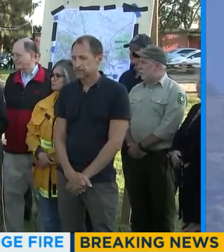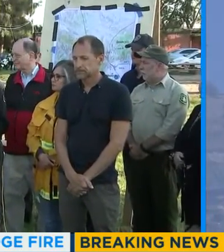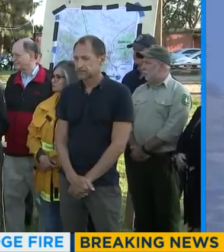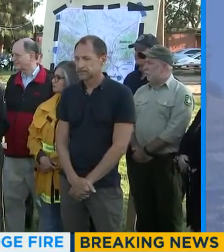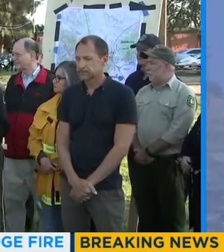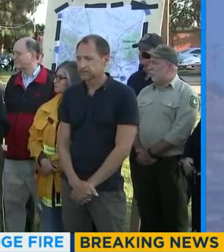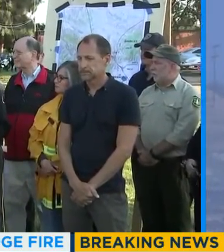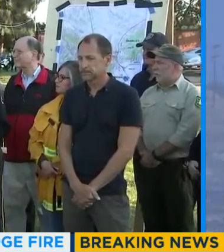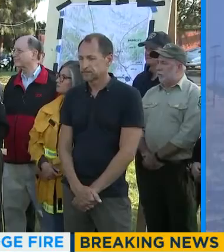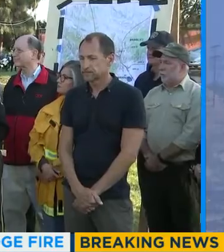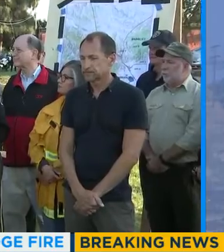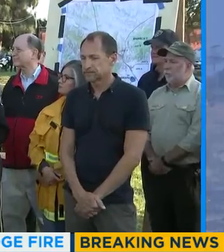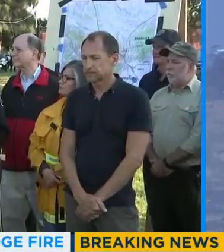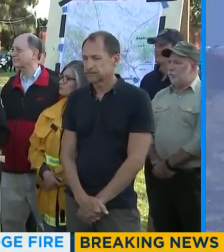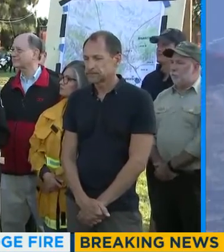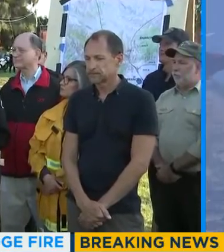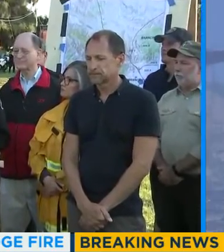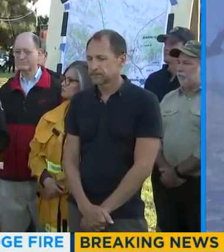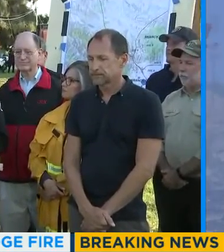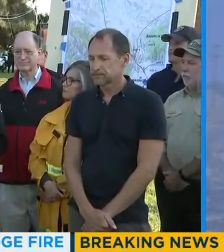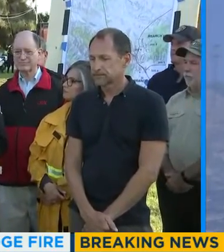de originalmente